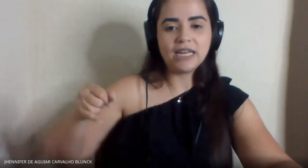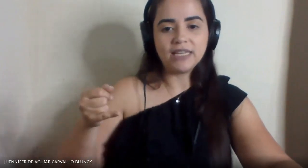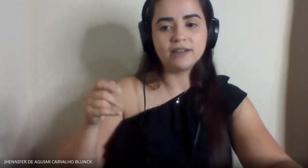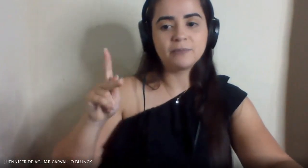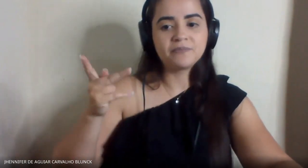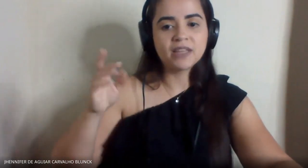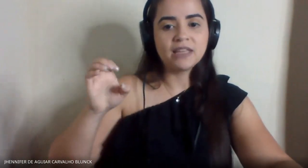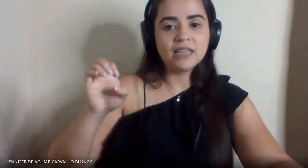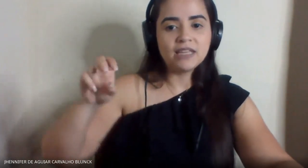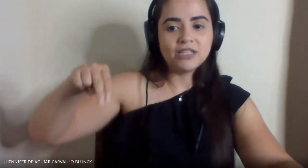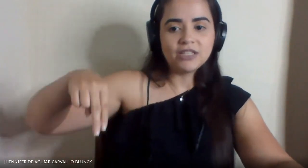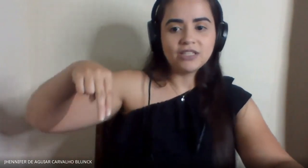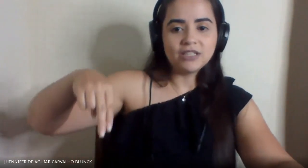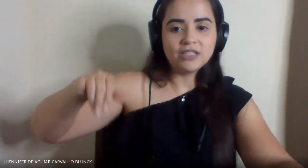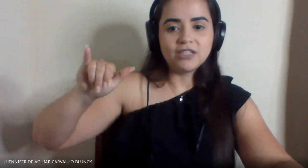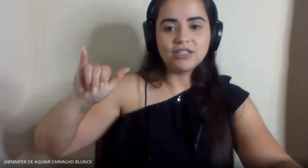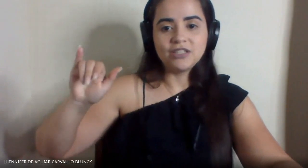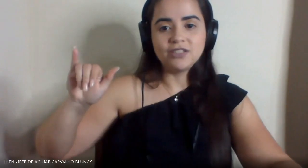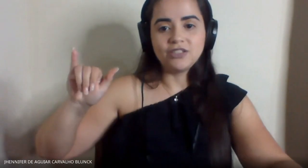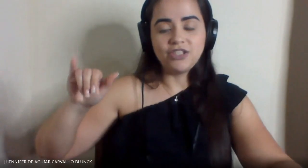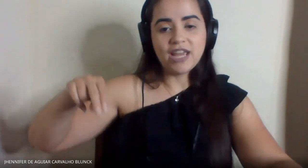eu faria